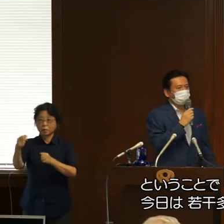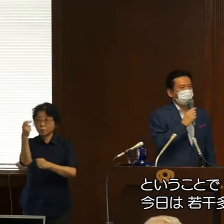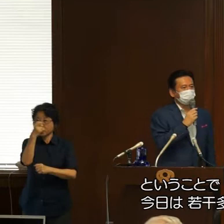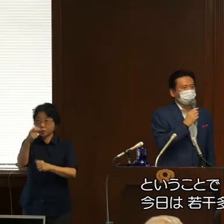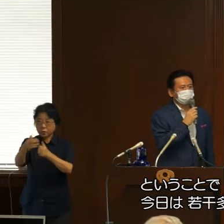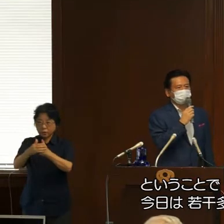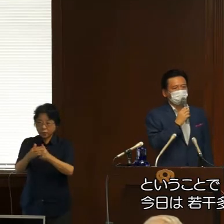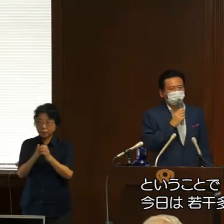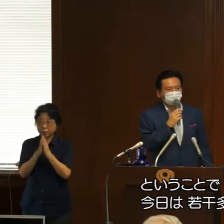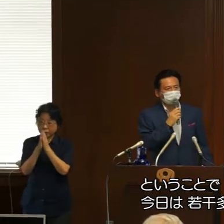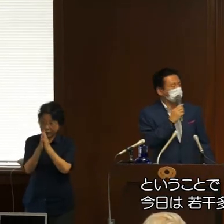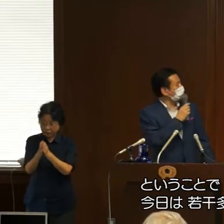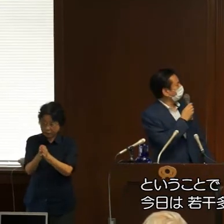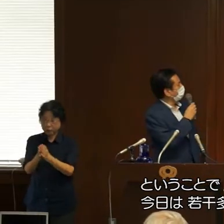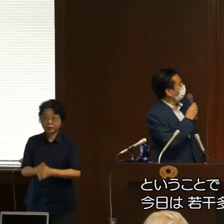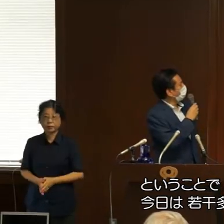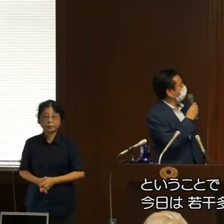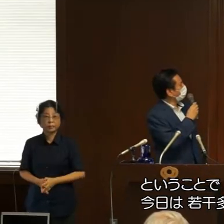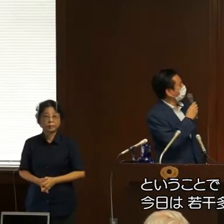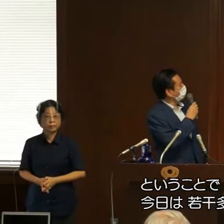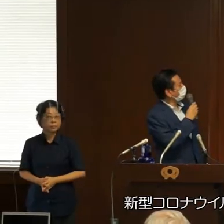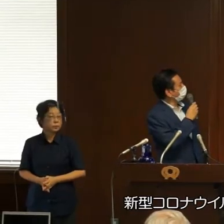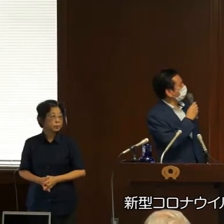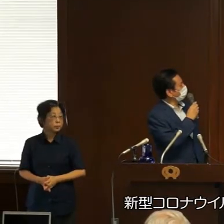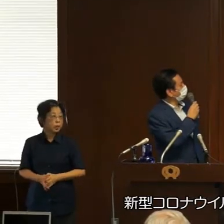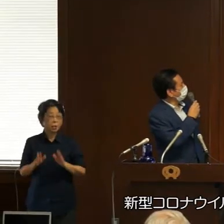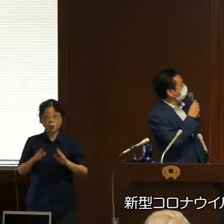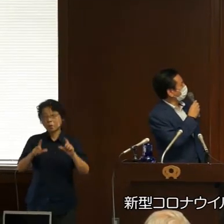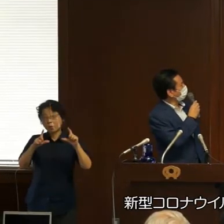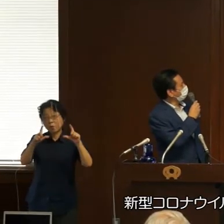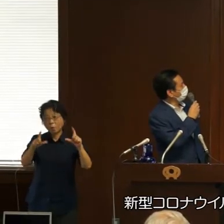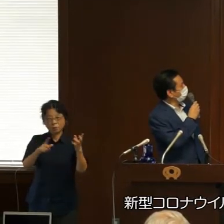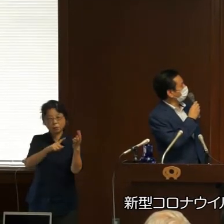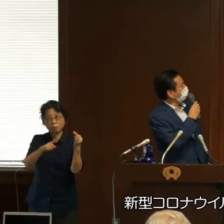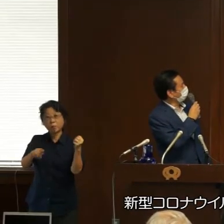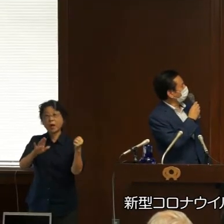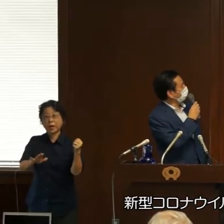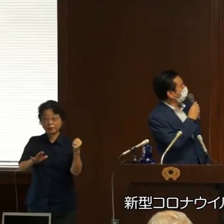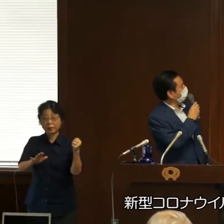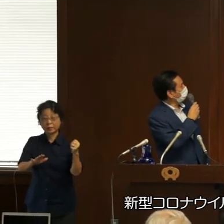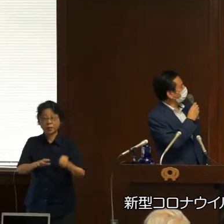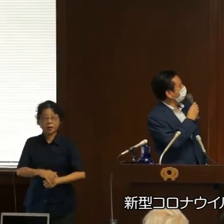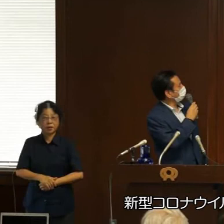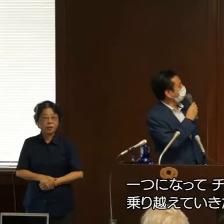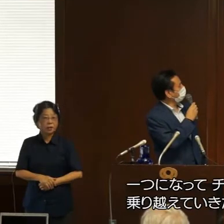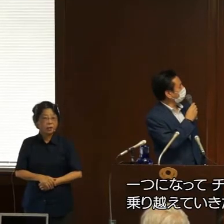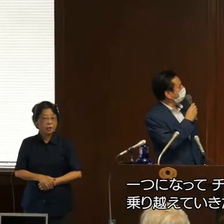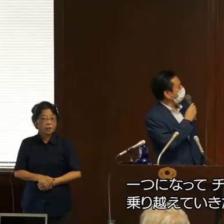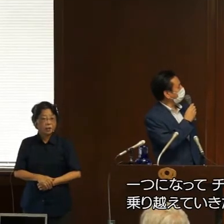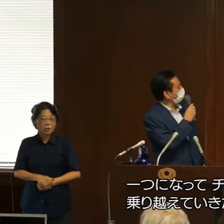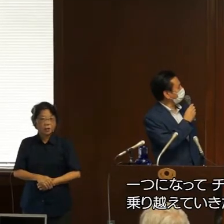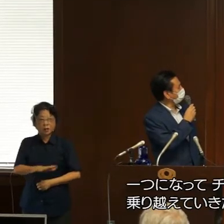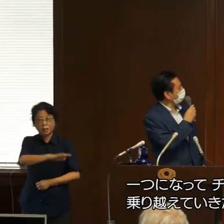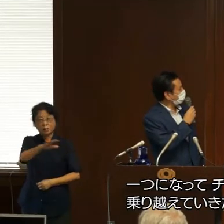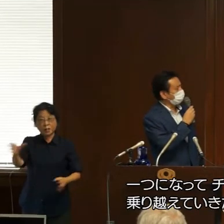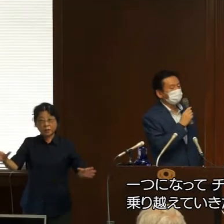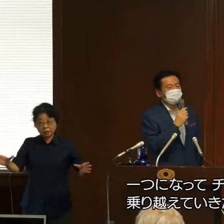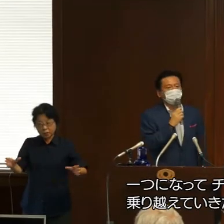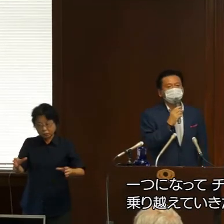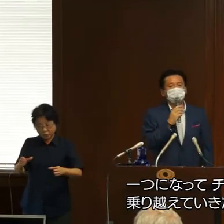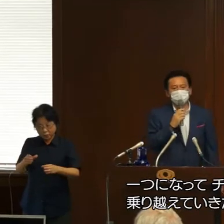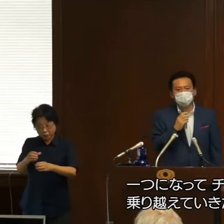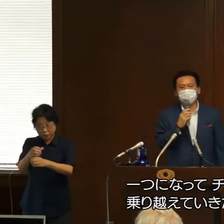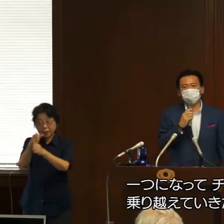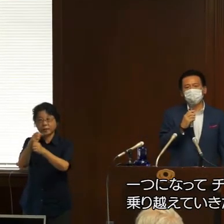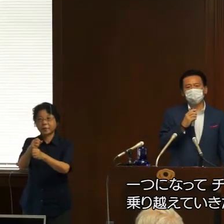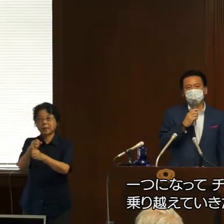ということで、今日ちょっと若干多かったですけれども、こう新型コロナウイルスの中でありますが、一つになって、チームサガ、